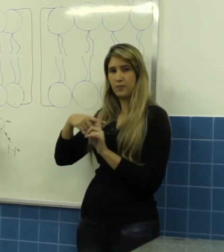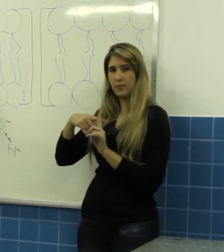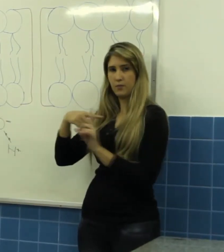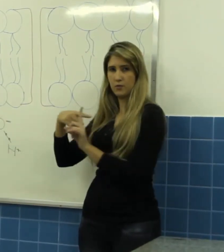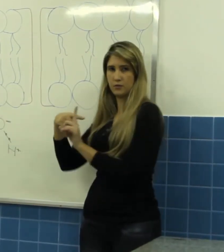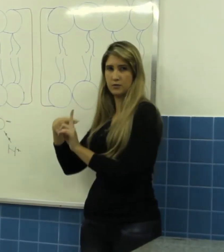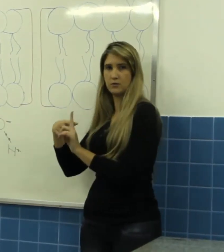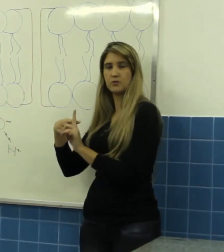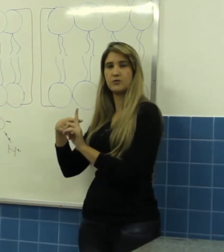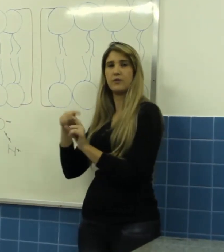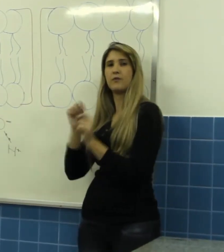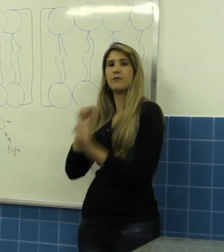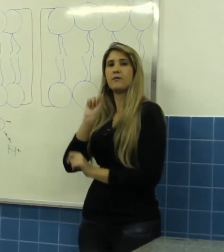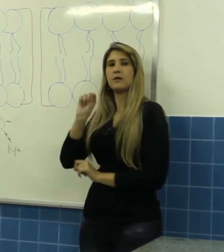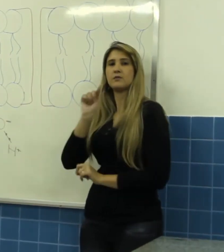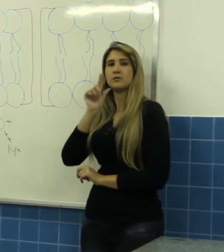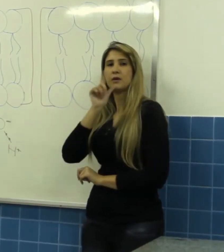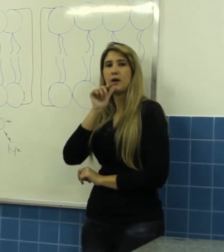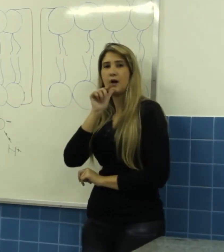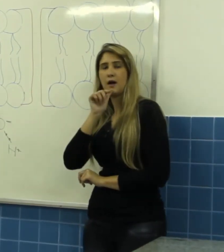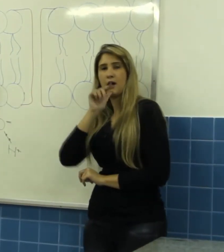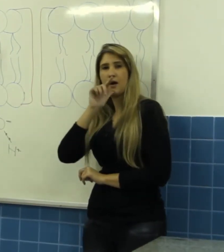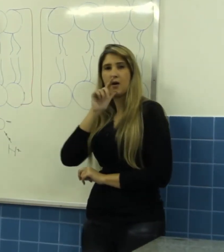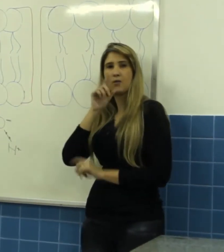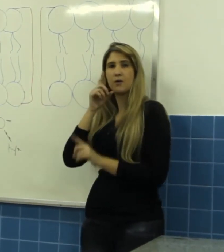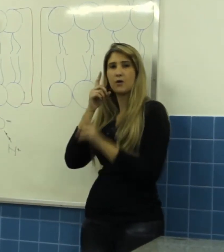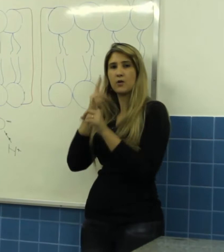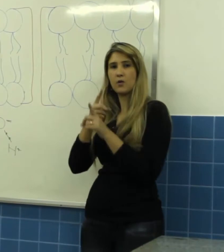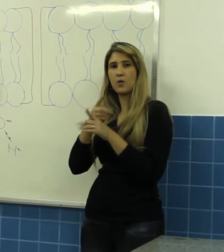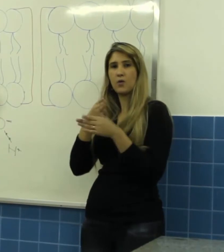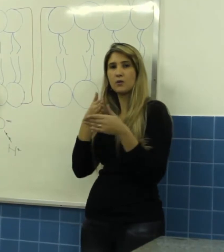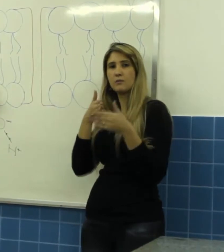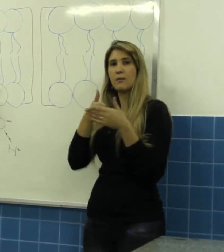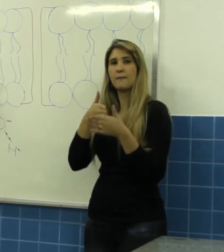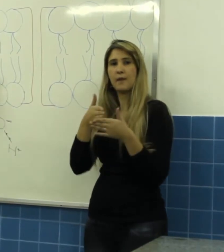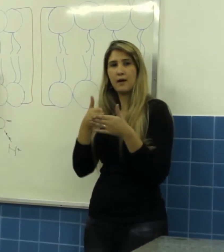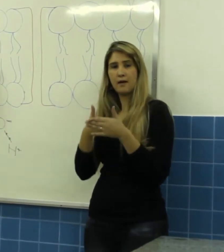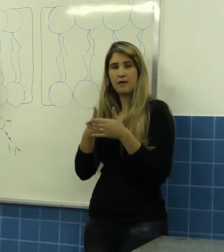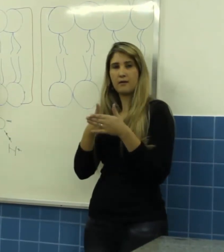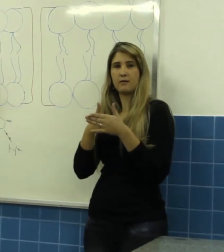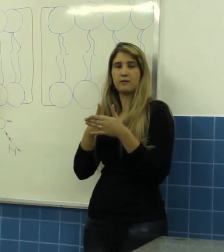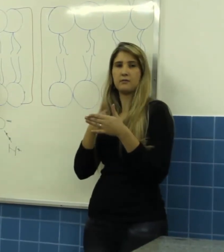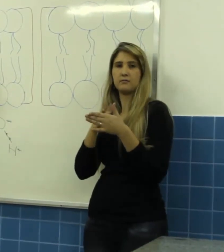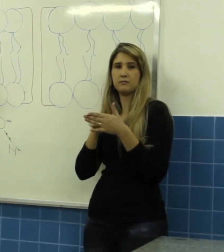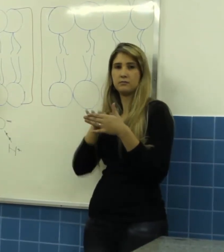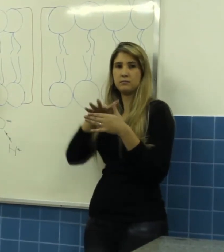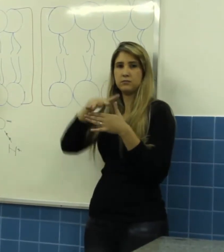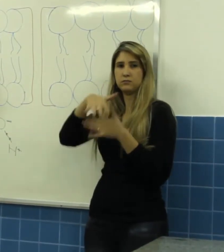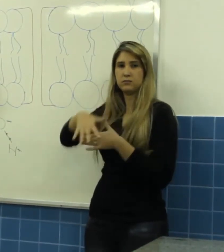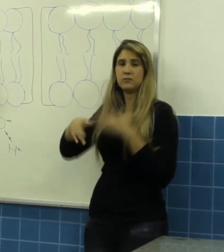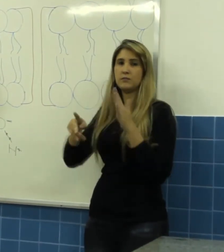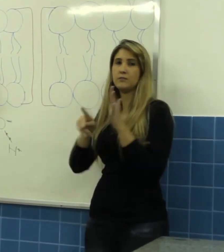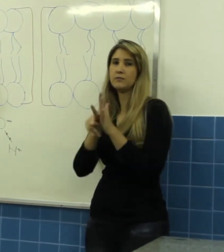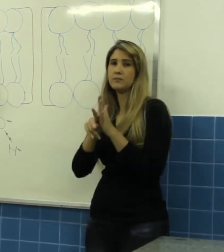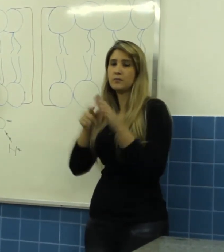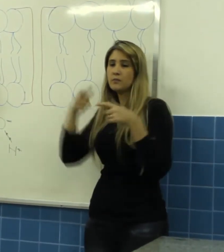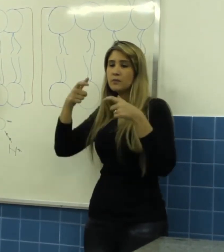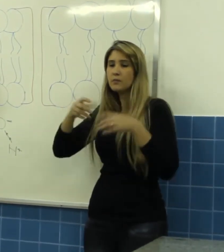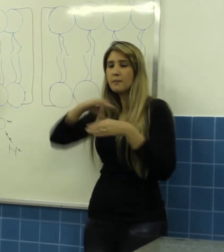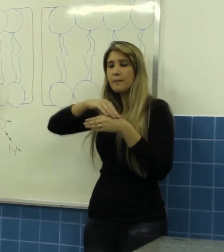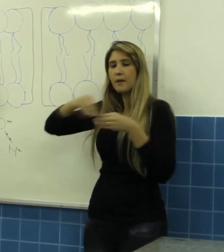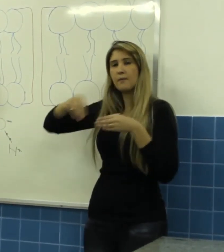de água encontre uma verdadeira barreira para a travessia na parte lipídica da membrana.